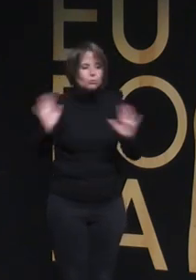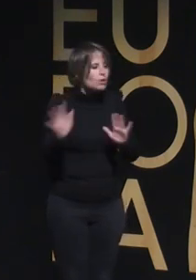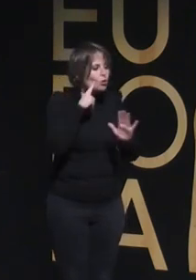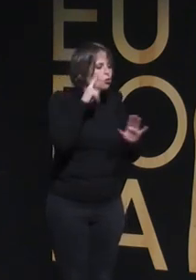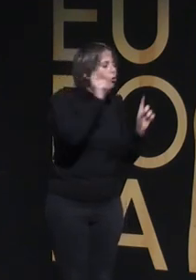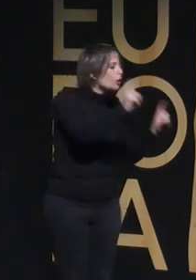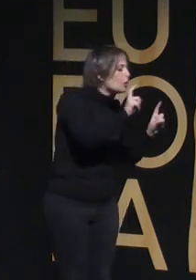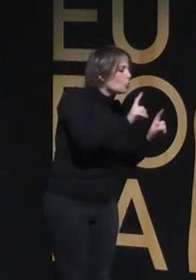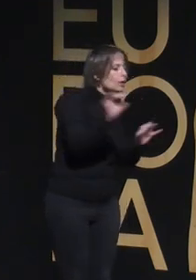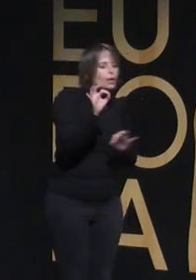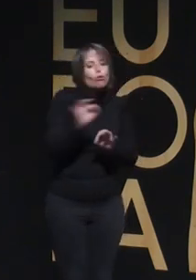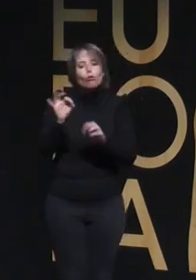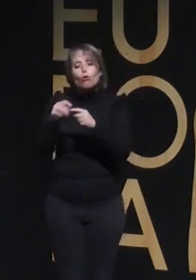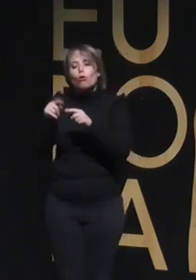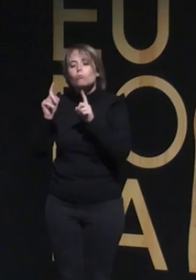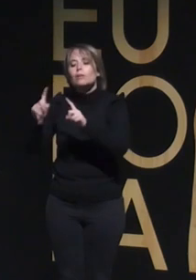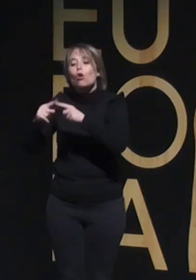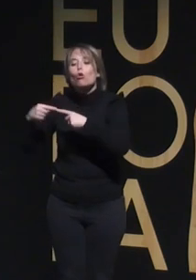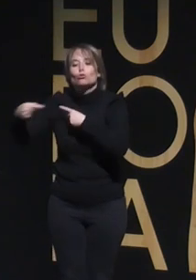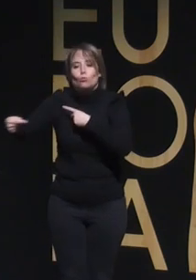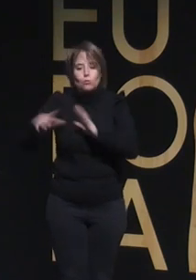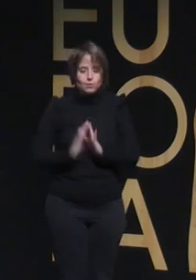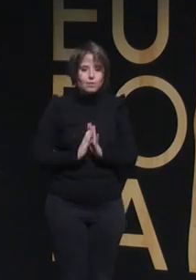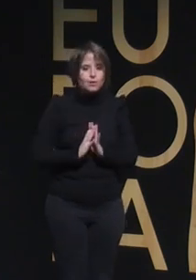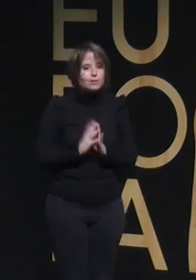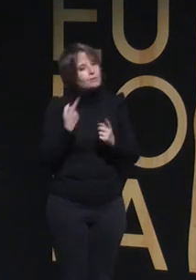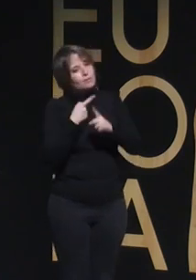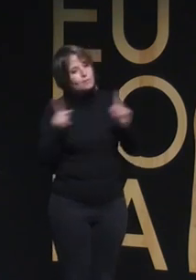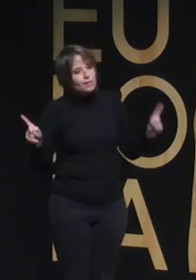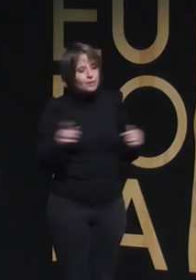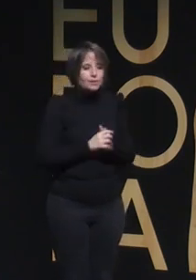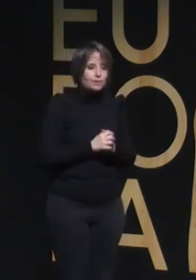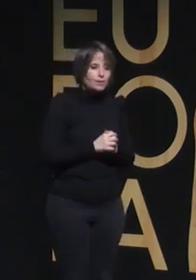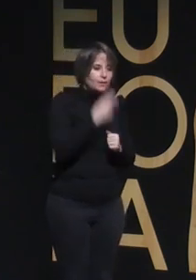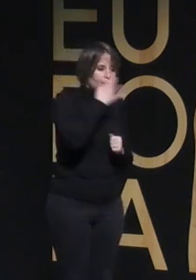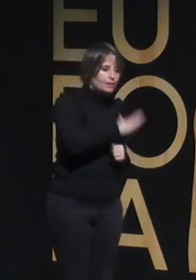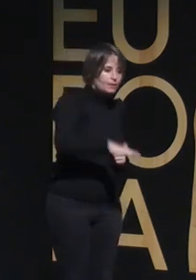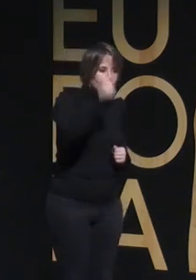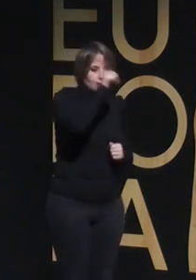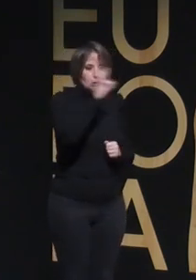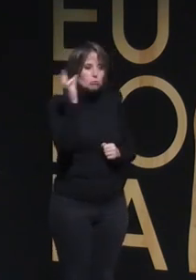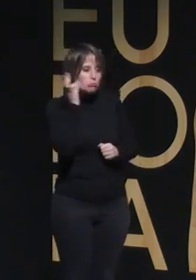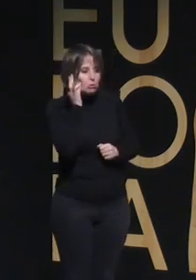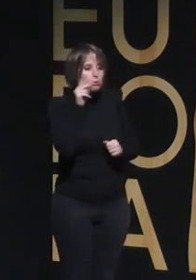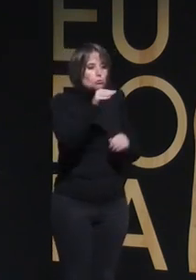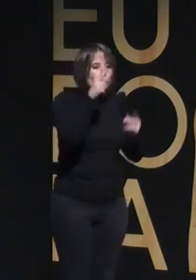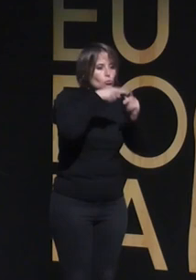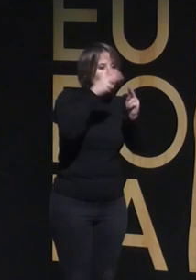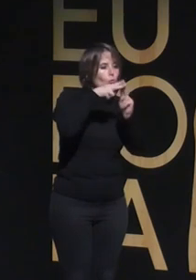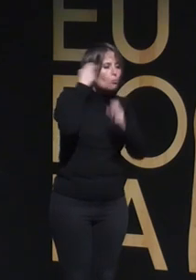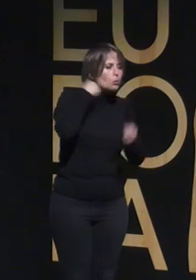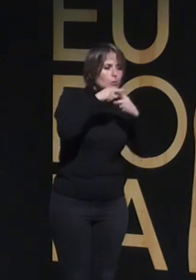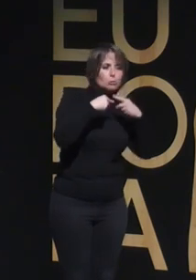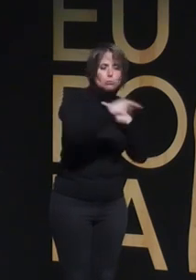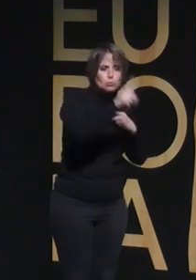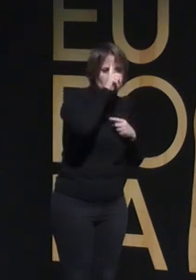educar o estoy pretendiendo enseñarle que tiene unas consecuencias a su comportamiento. Un niño o una niña menor de 7 años no sabe que su comportamiento tiene consecuencias.